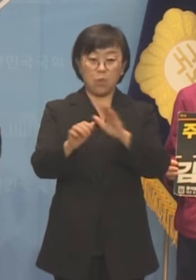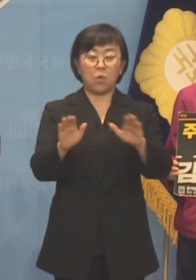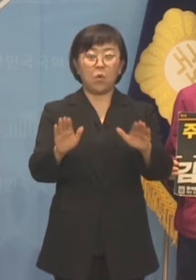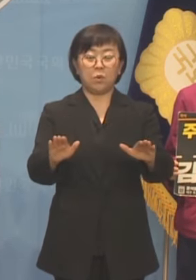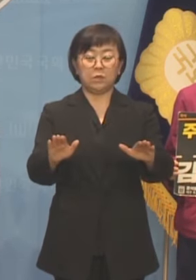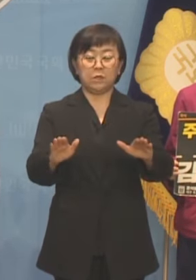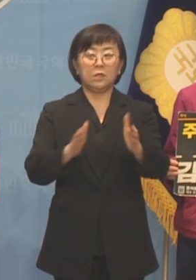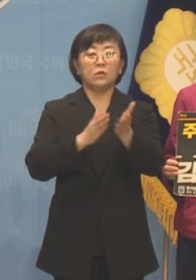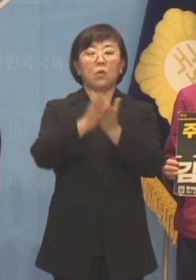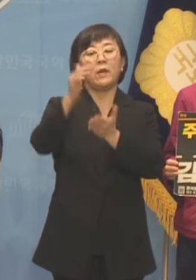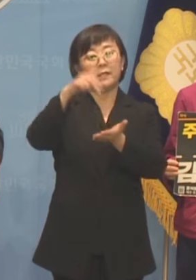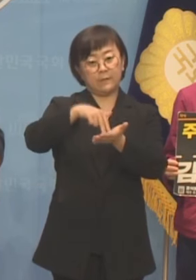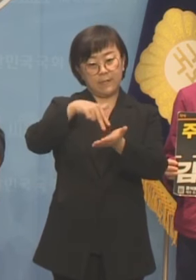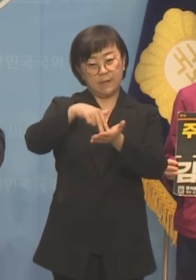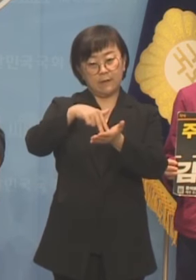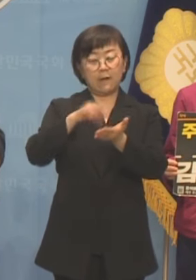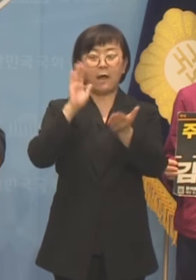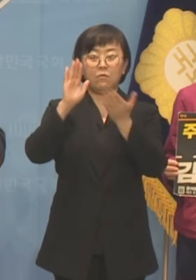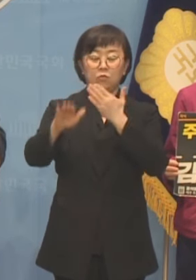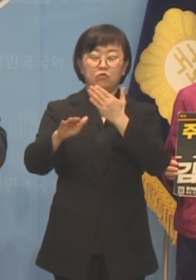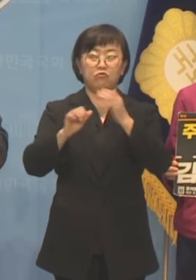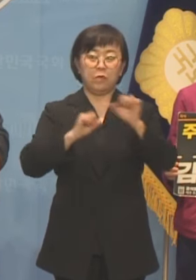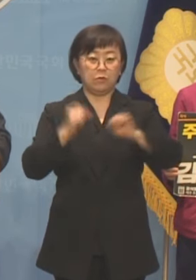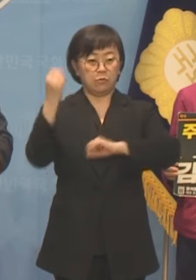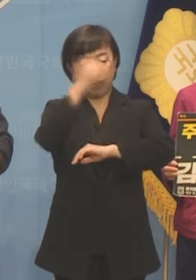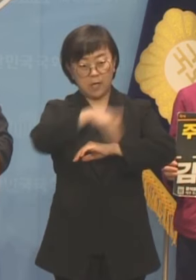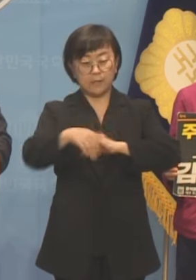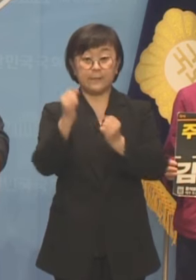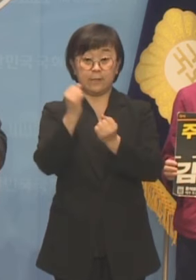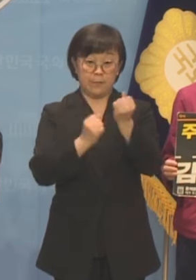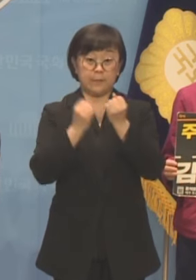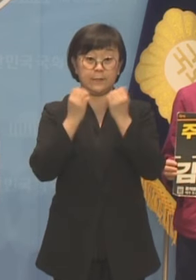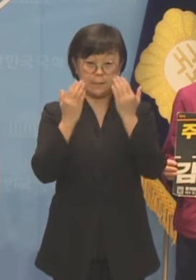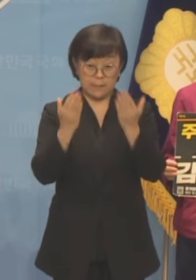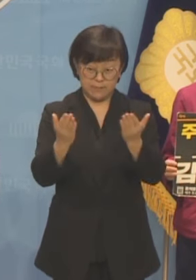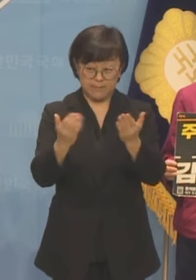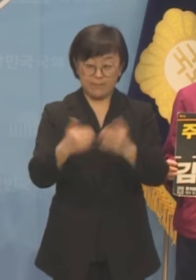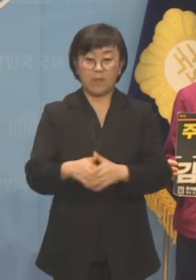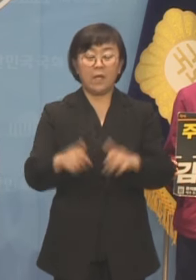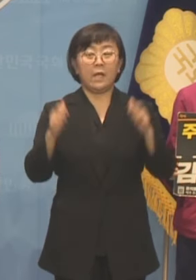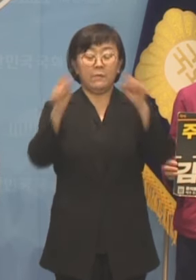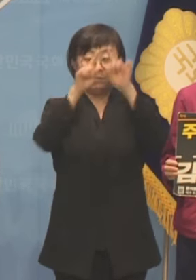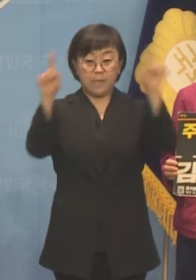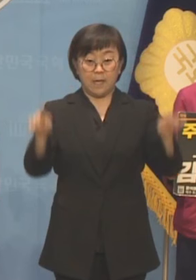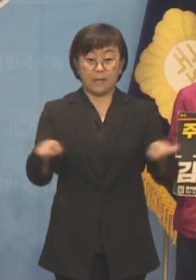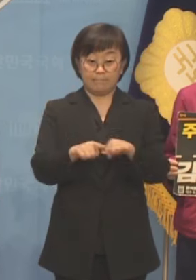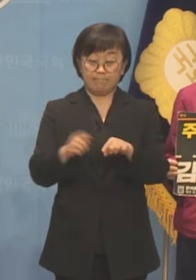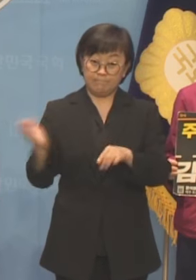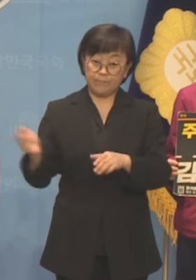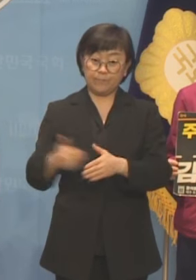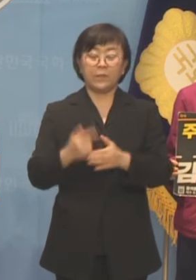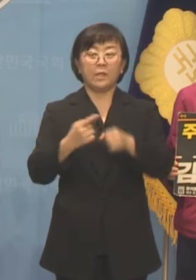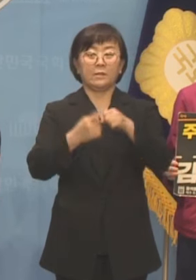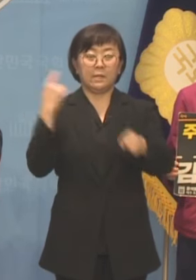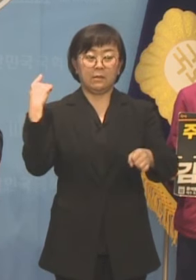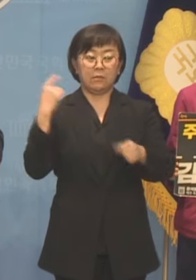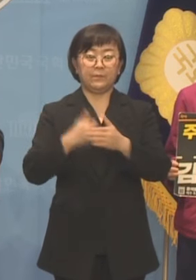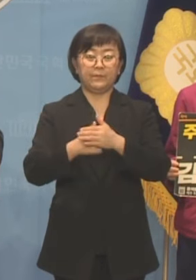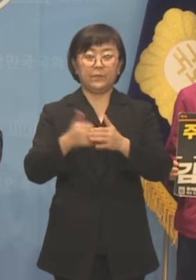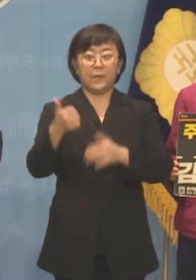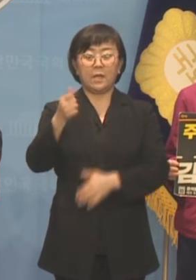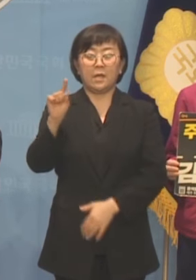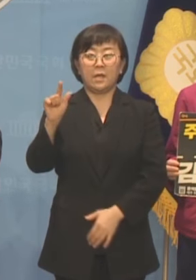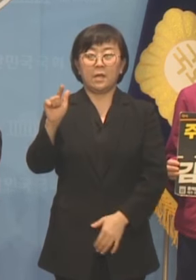오늘 통과에 대한 입장 그리고 향후 활동 계획 말씀해 주시겠습니다 이켓 다시 한번 말씀드리지만 작년